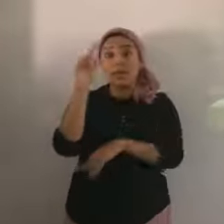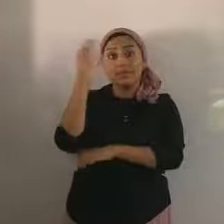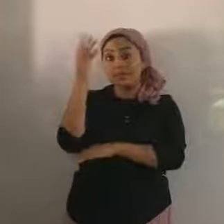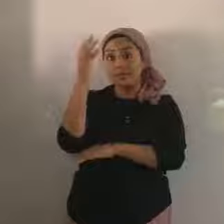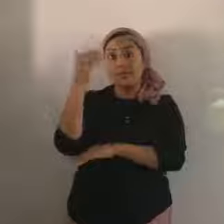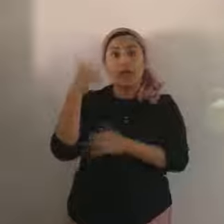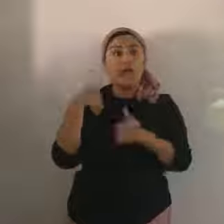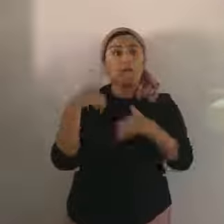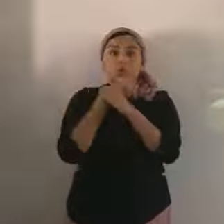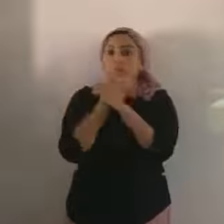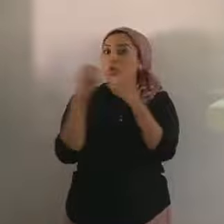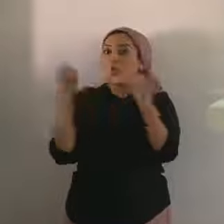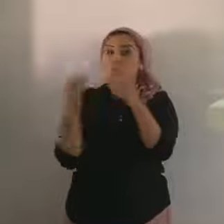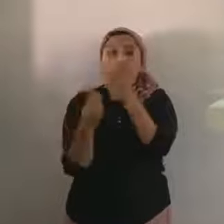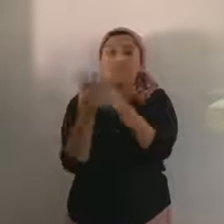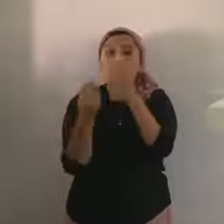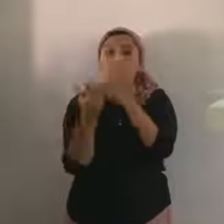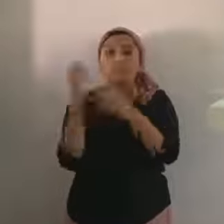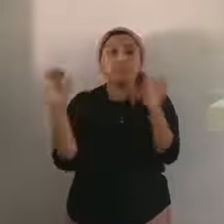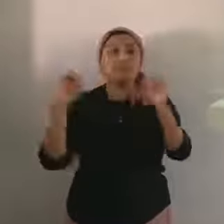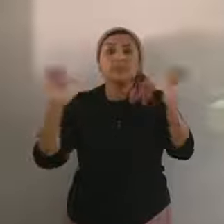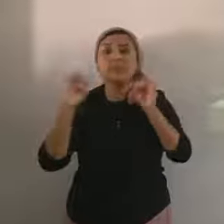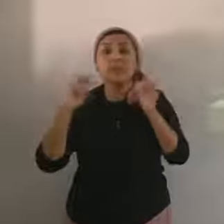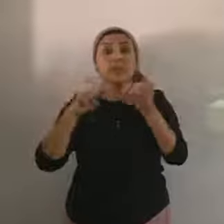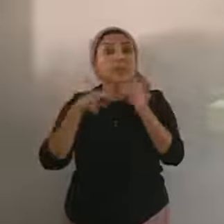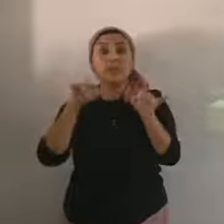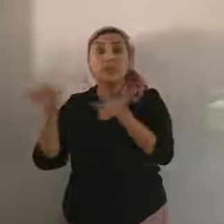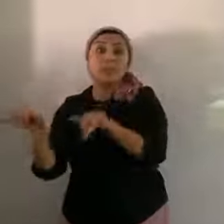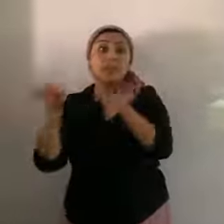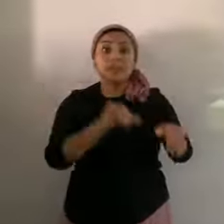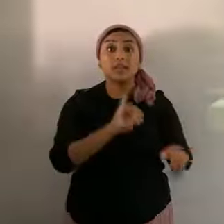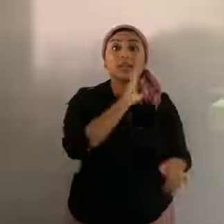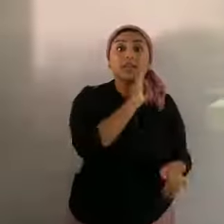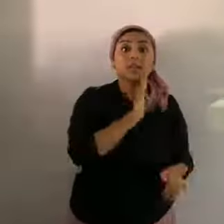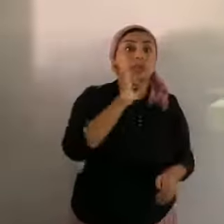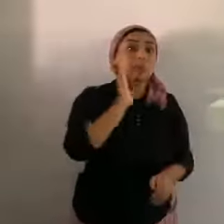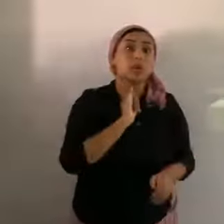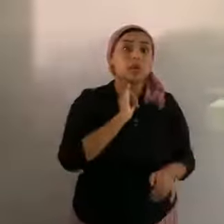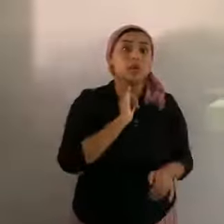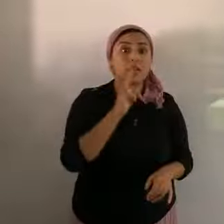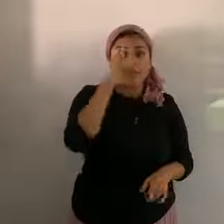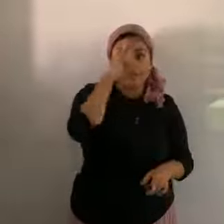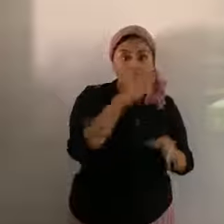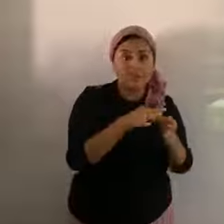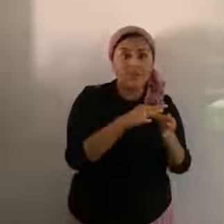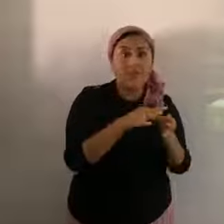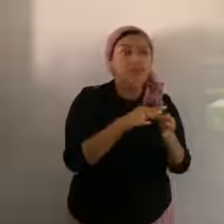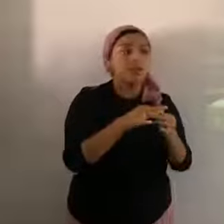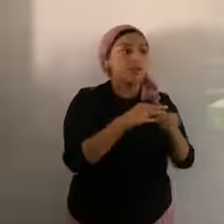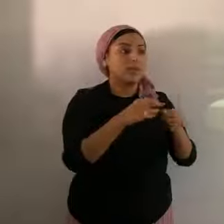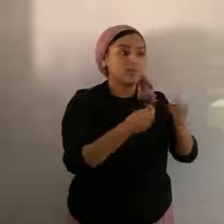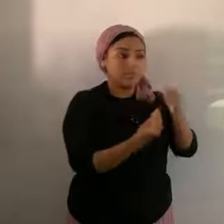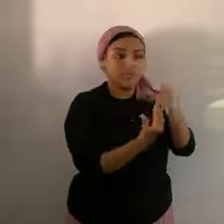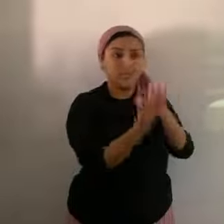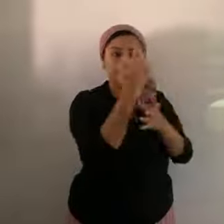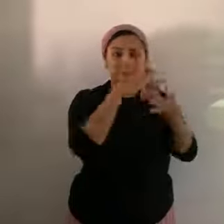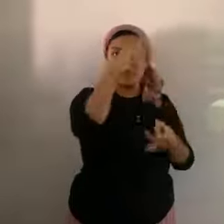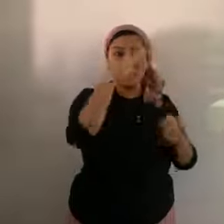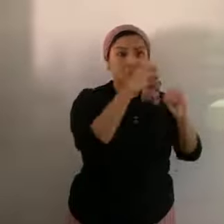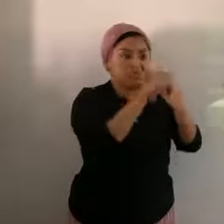eso simbolizaba la esterilidad espiritual de Israel, a